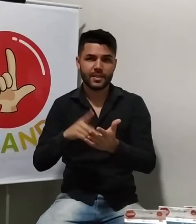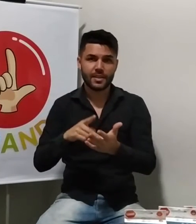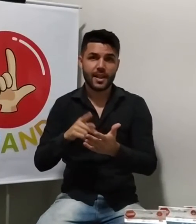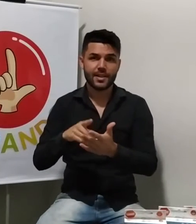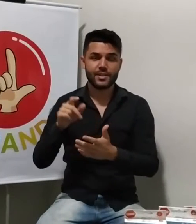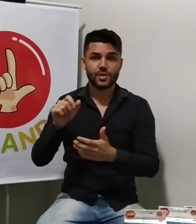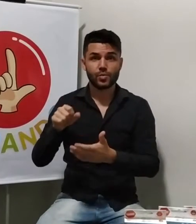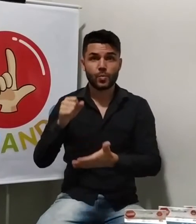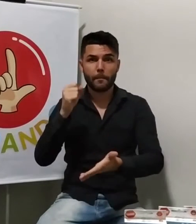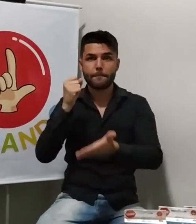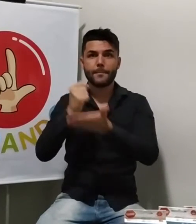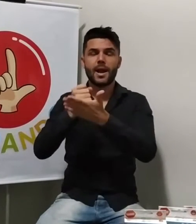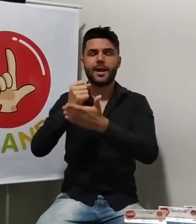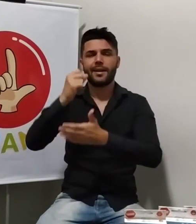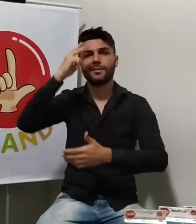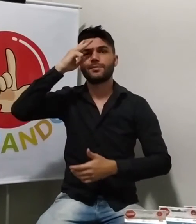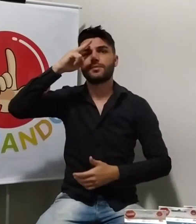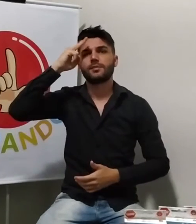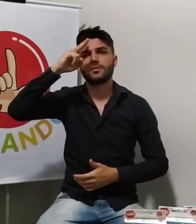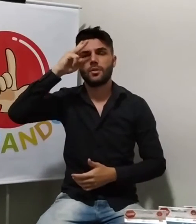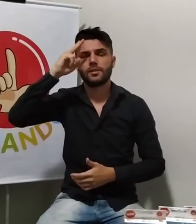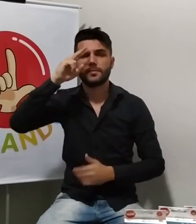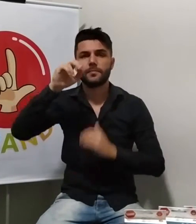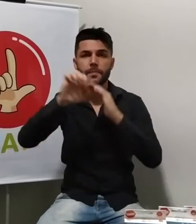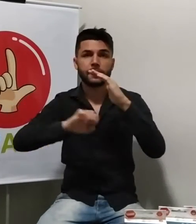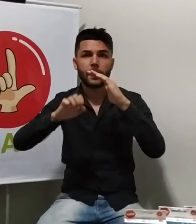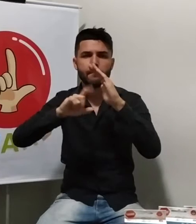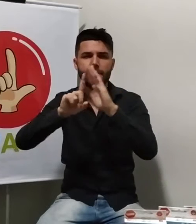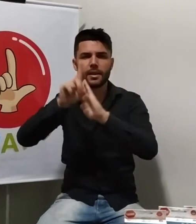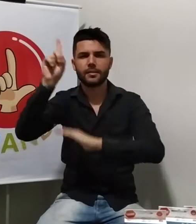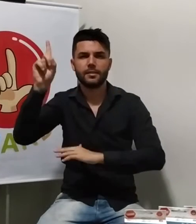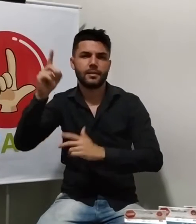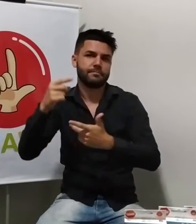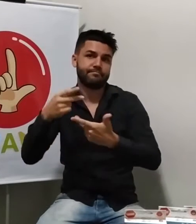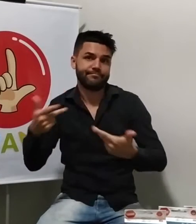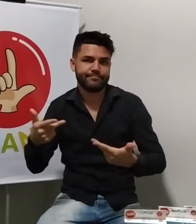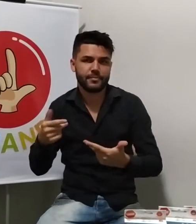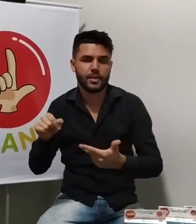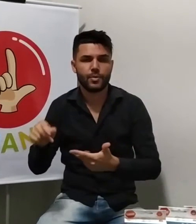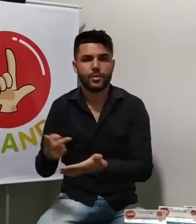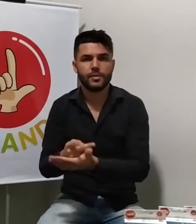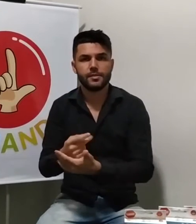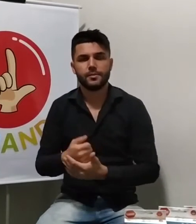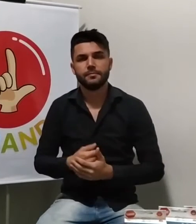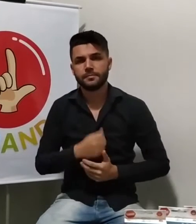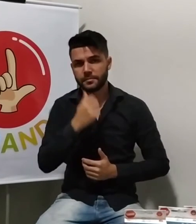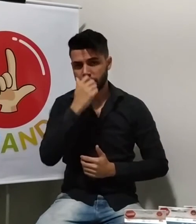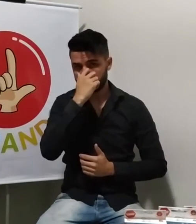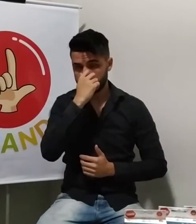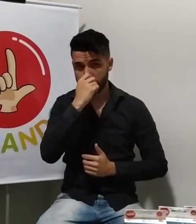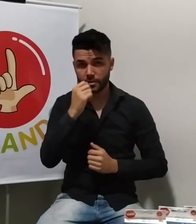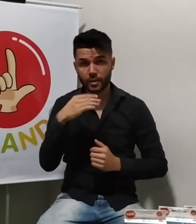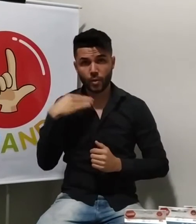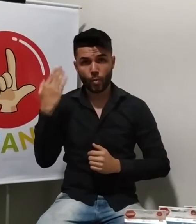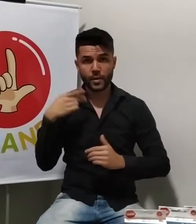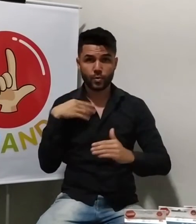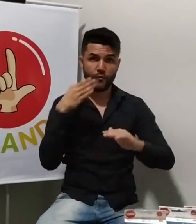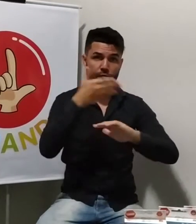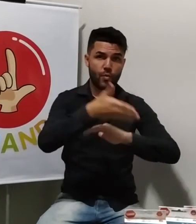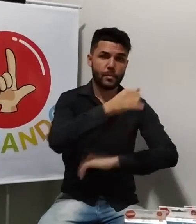chamado Hacker News Brasil. E esse site, Flávio, ele dava notícias sobre hackers. Então, basicamente, o que eu fazia, era uma época que tinha muita